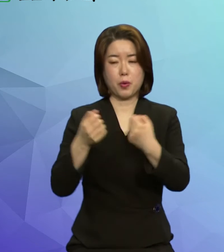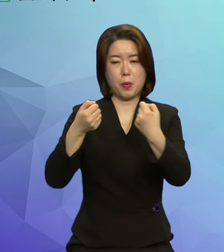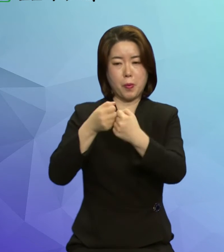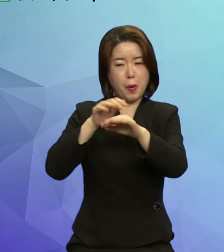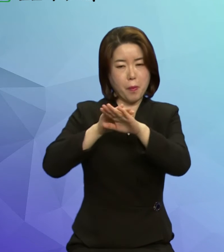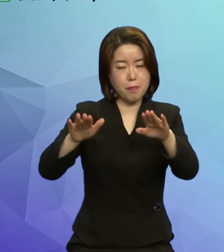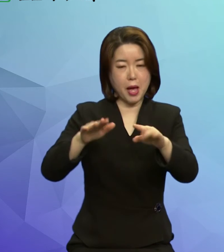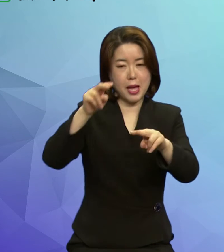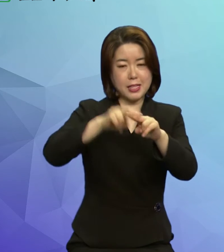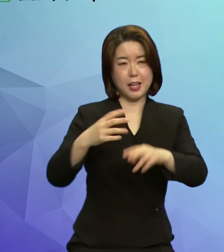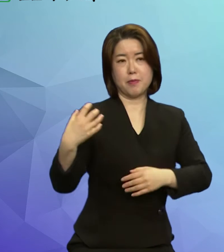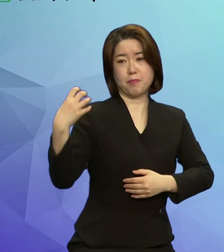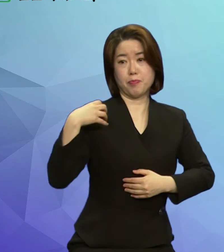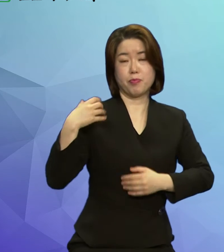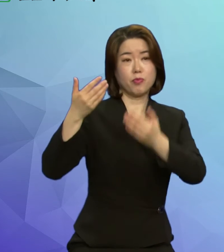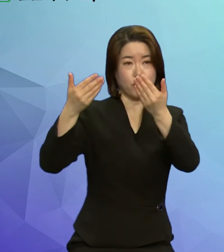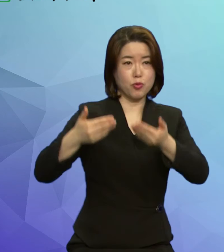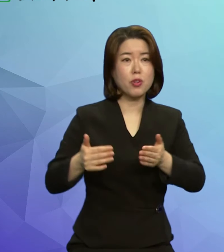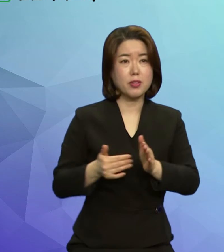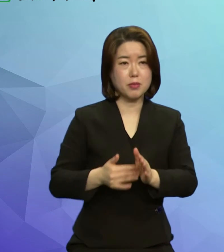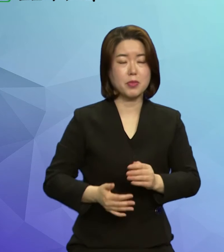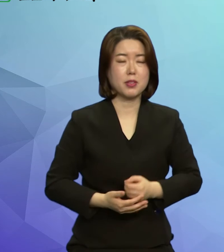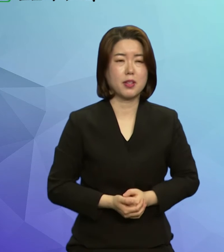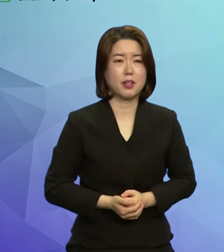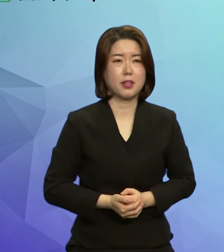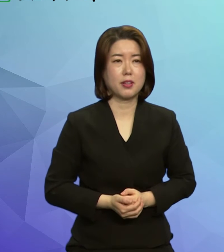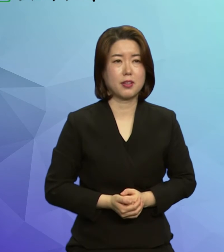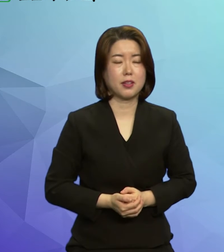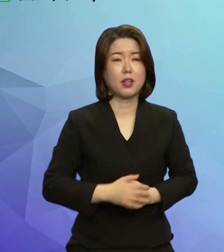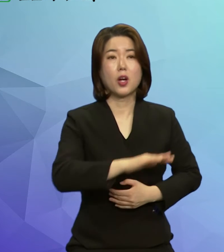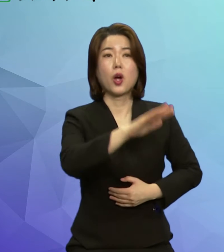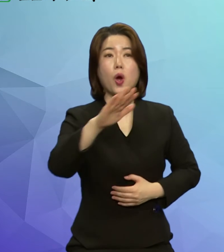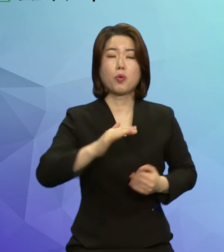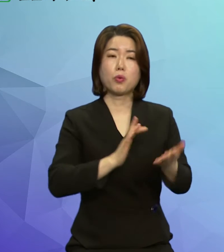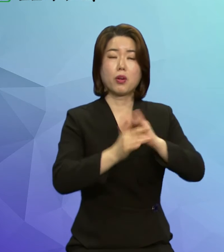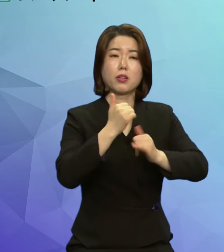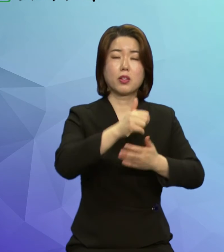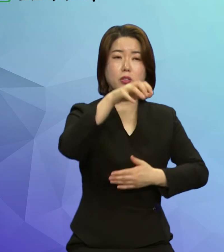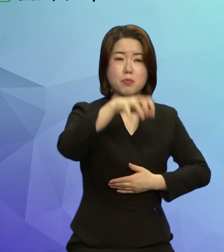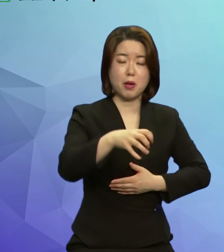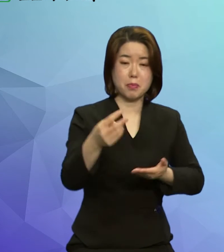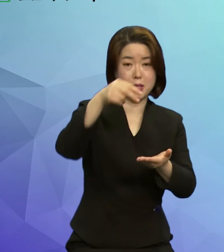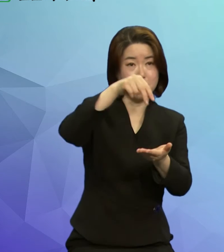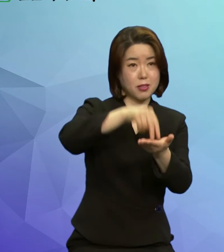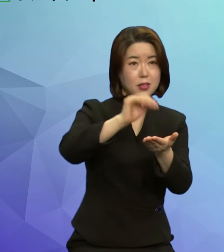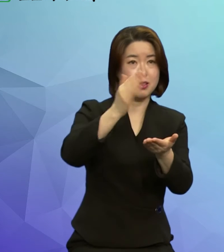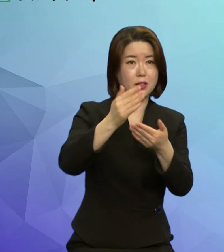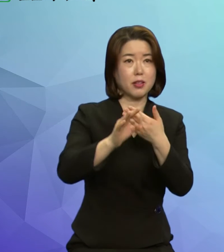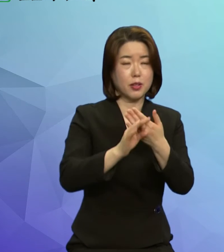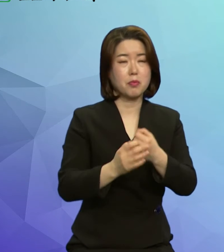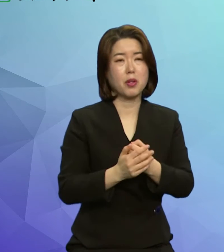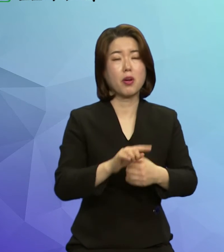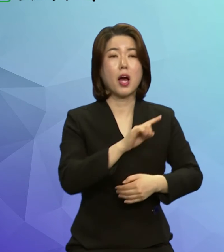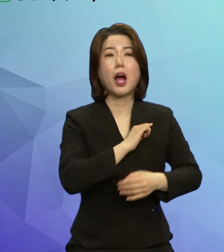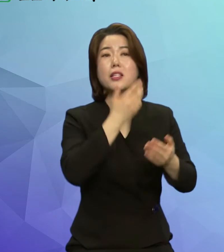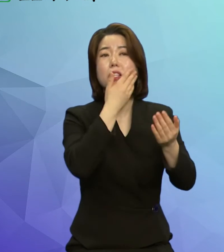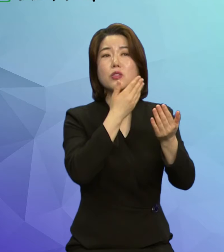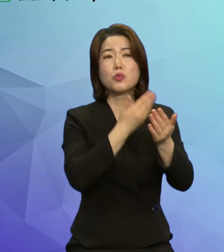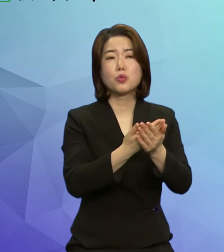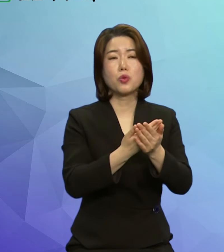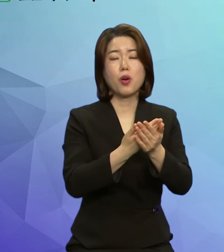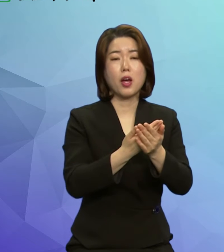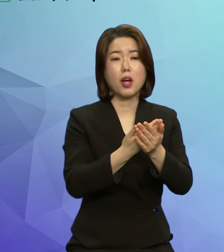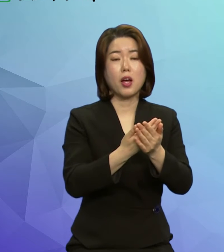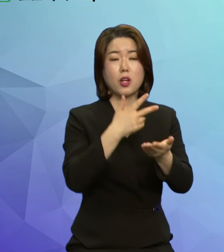화해의 직분을 맡겨주셨습니다. 여러분, 우리가 예수님 앞에 서게 되면 가장